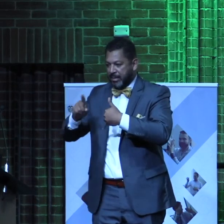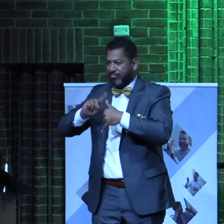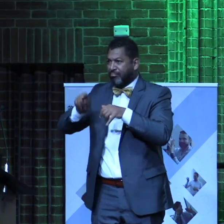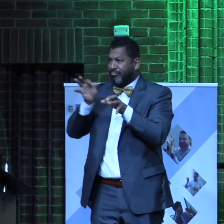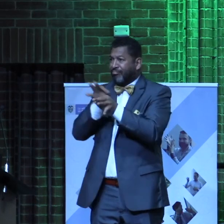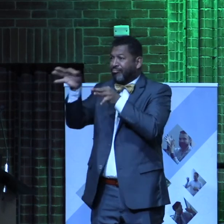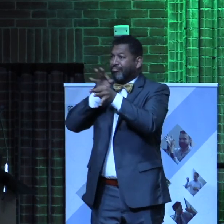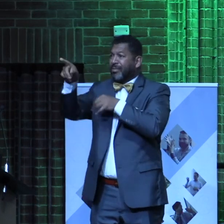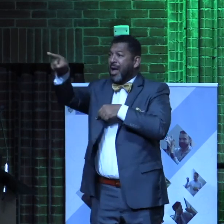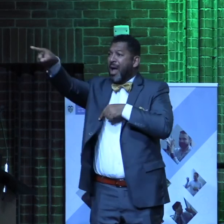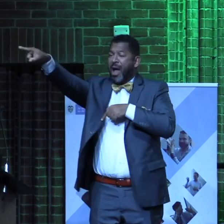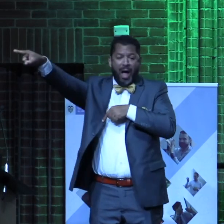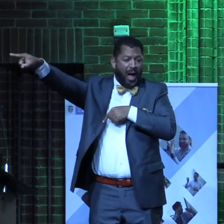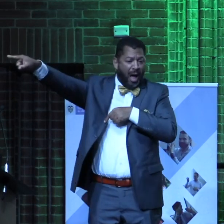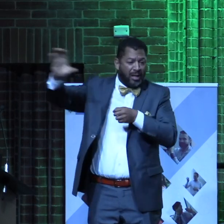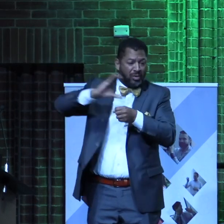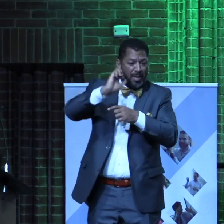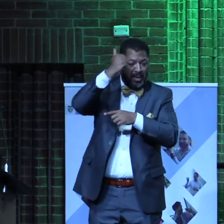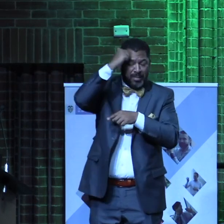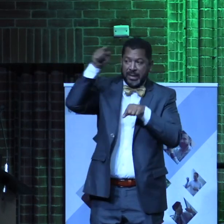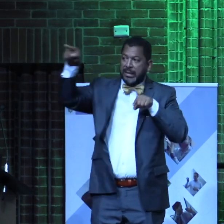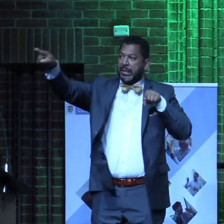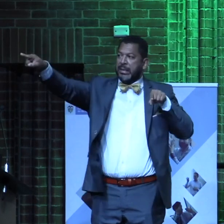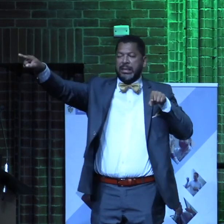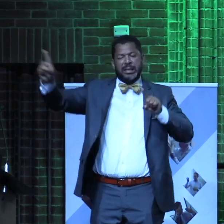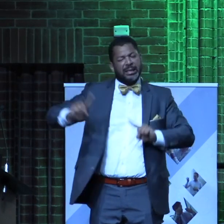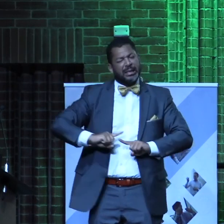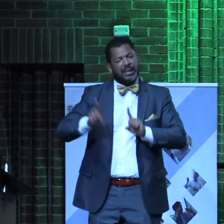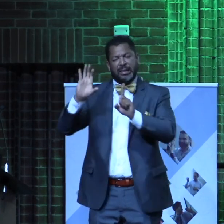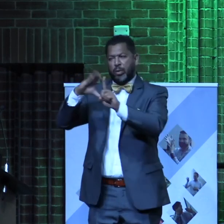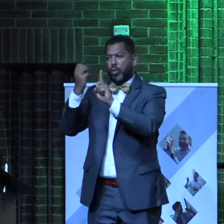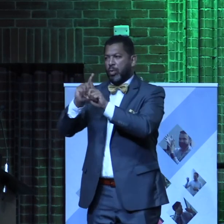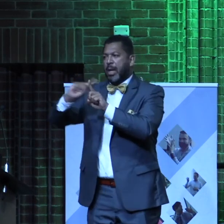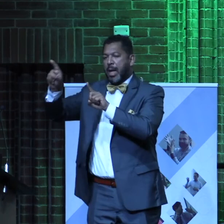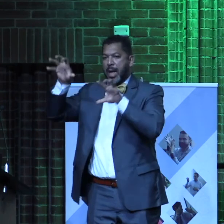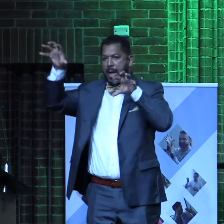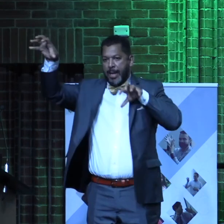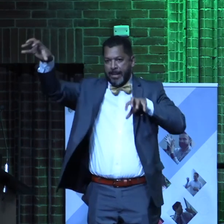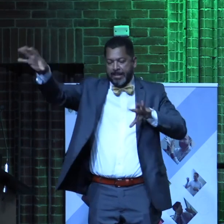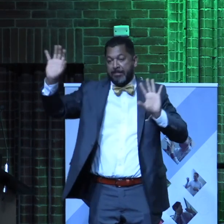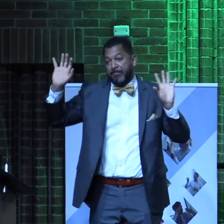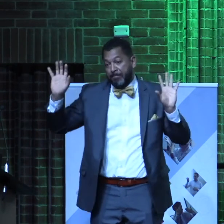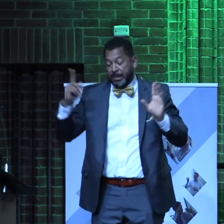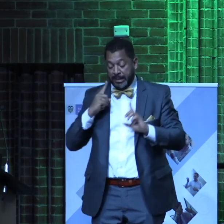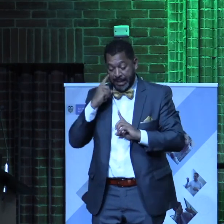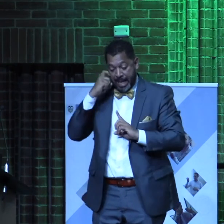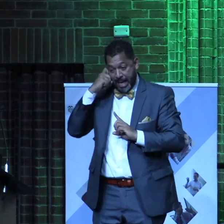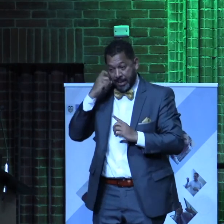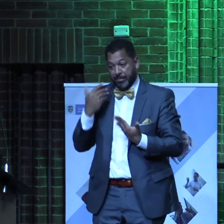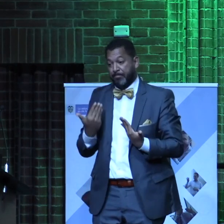obviamente las narrativas están atravesadas por un tema cultural muy fuerte. Ahí tenemos unos grandes retos,